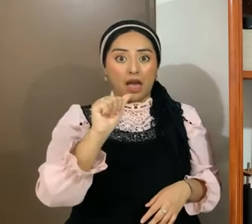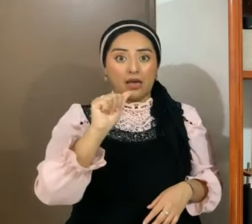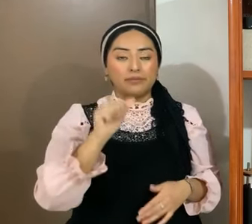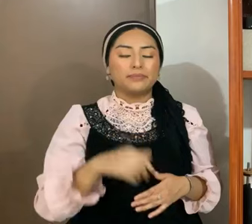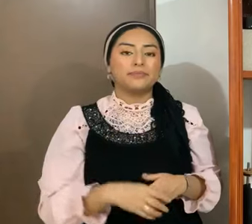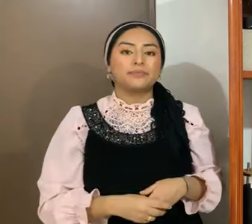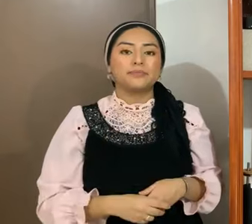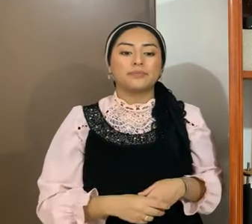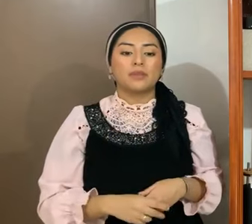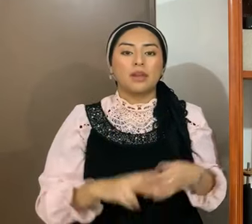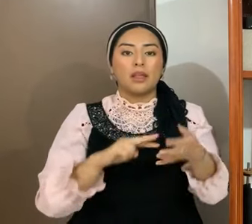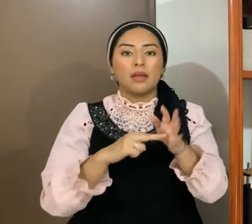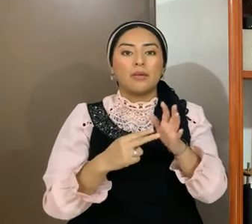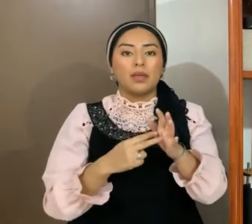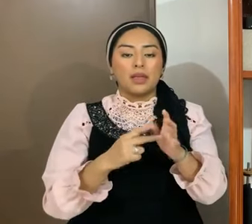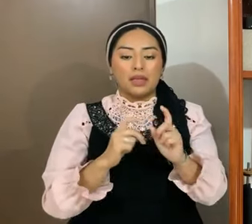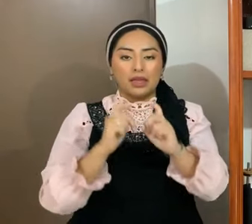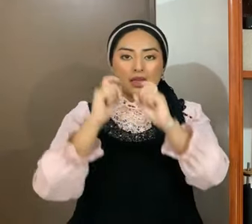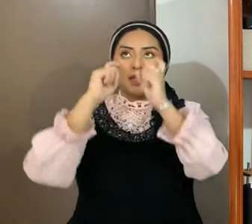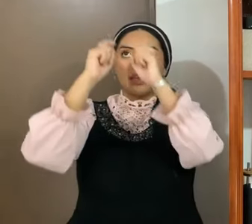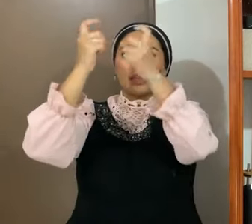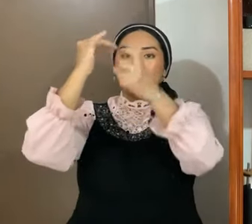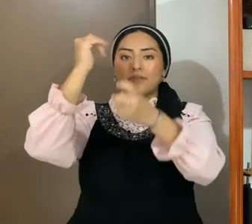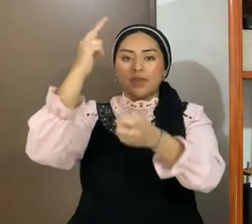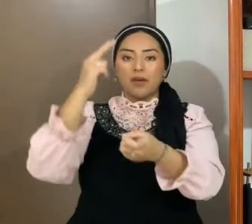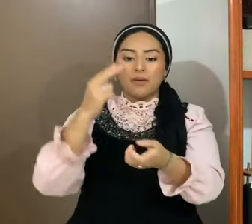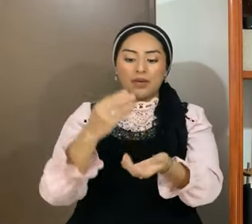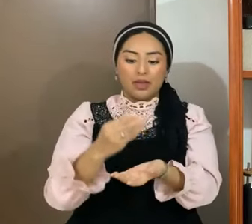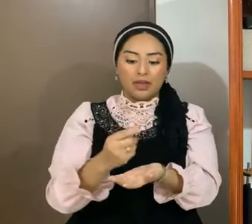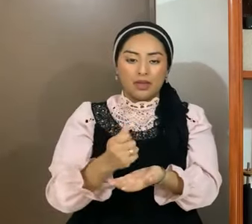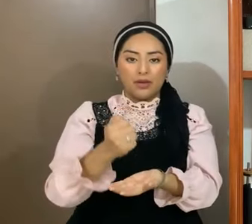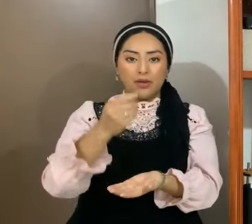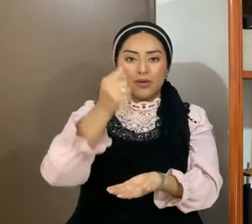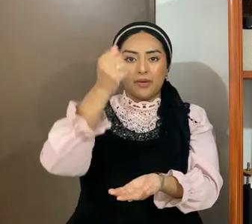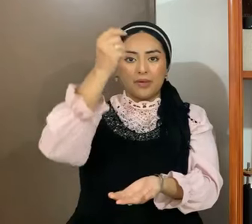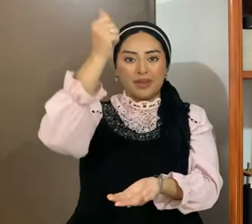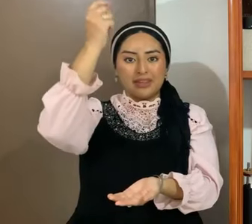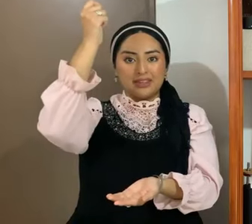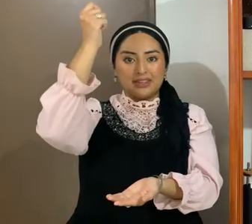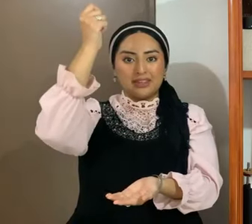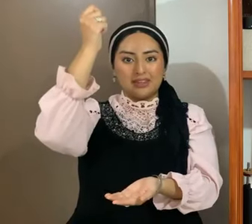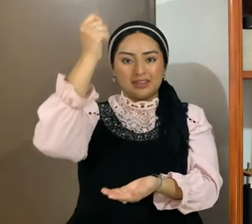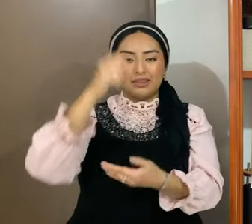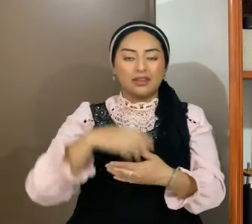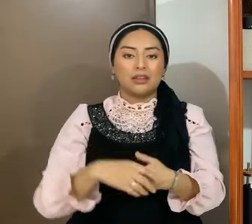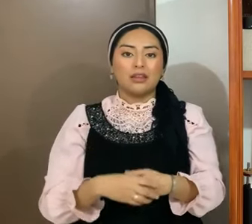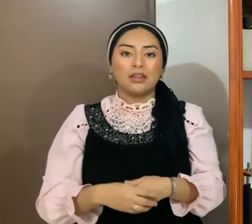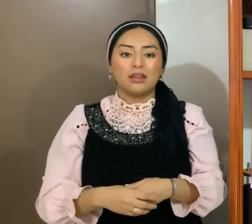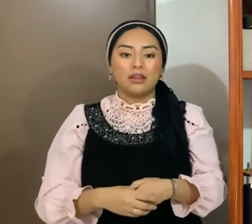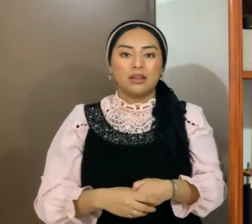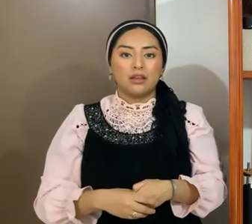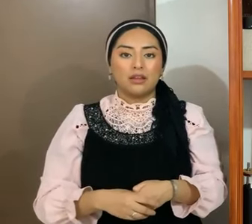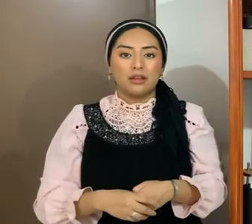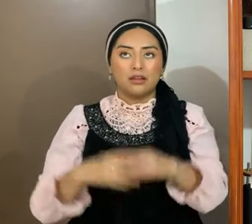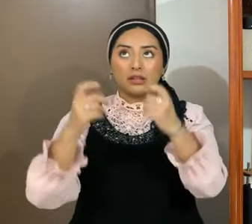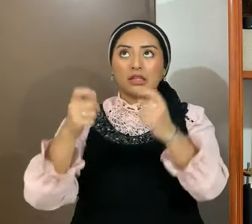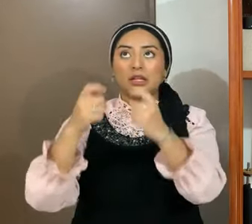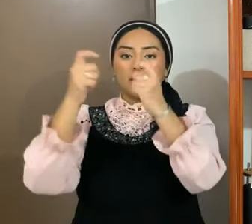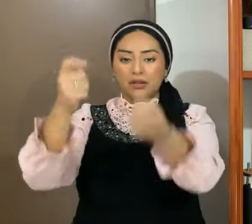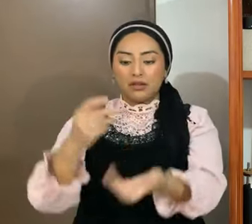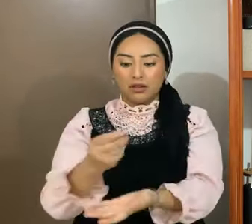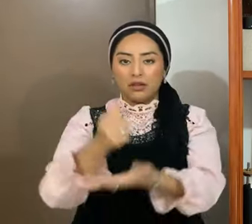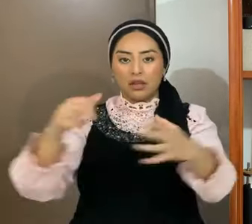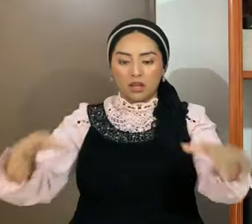son los sacrificios de granos, o más bien de oblación. Minjá, sacrificios de